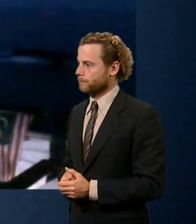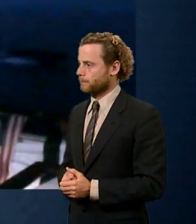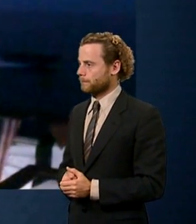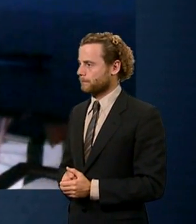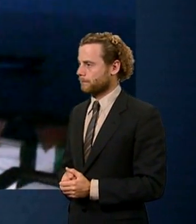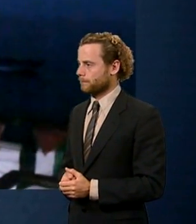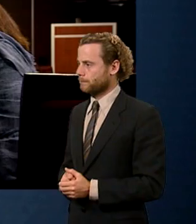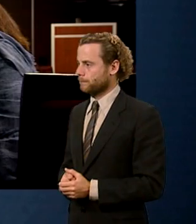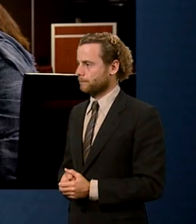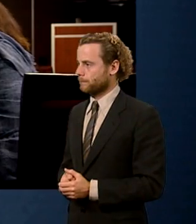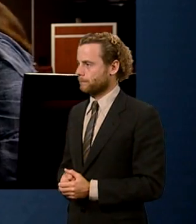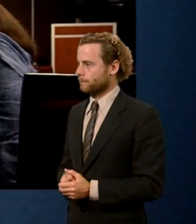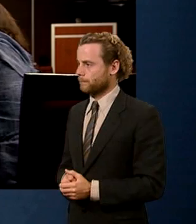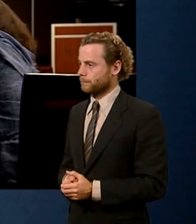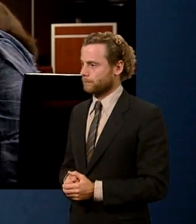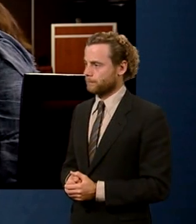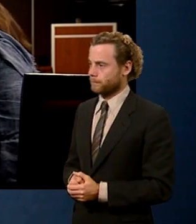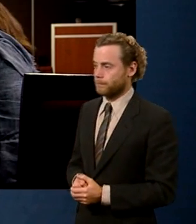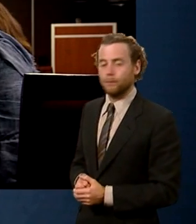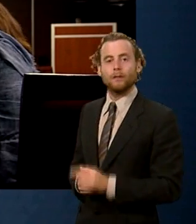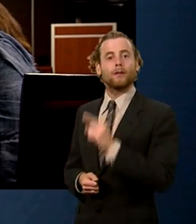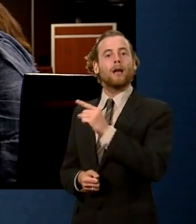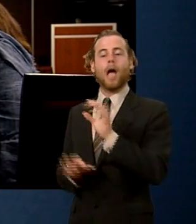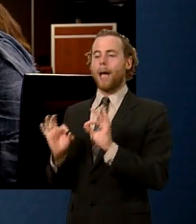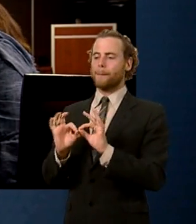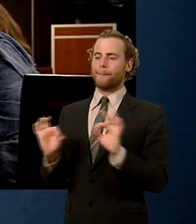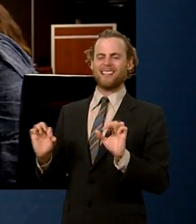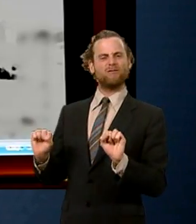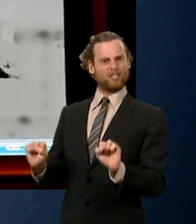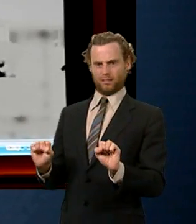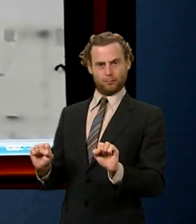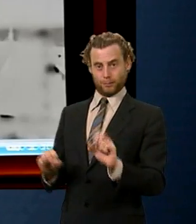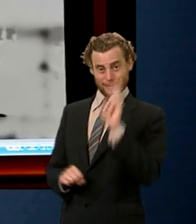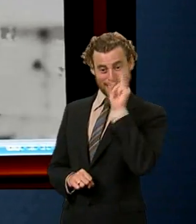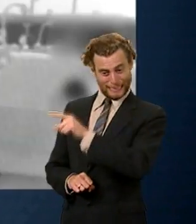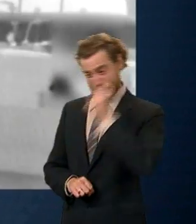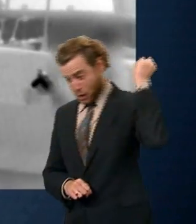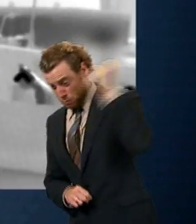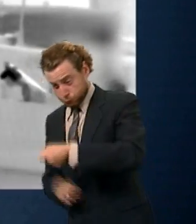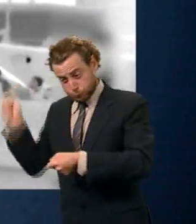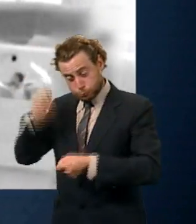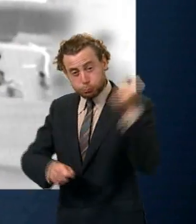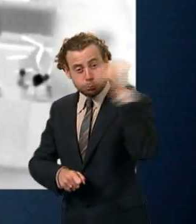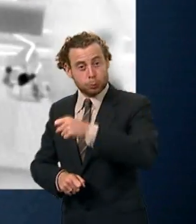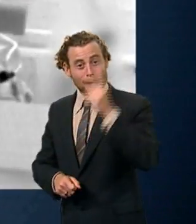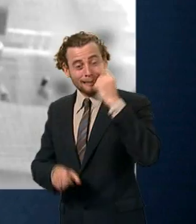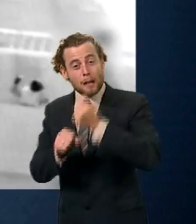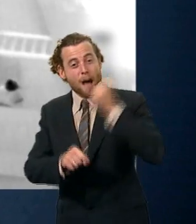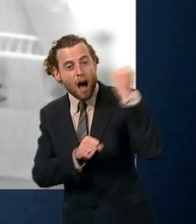diye bir şey yok. This is not passive resistance. This is fighting. You see the bars?